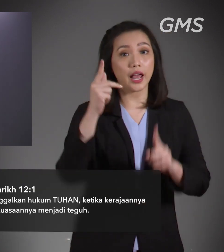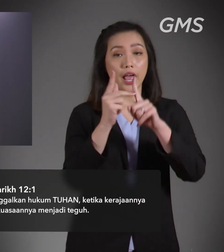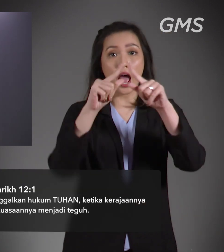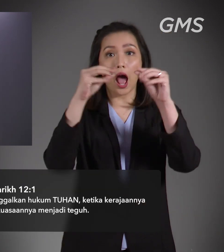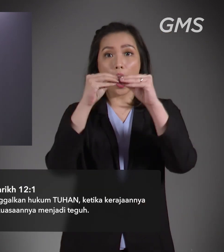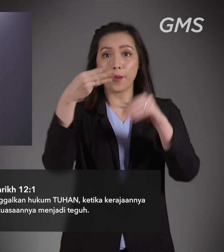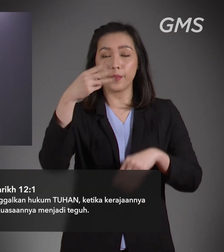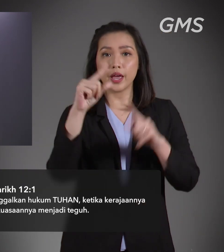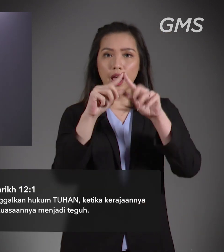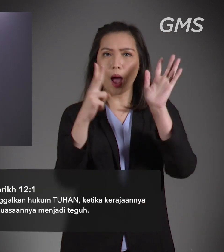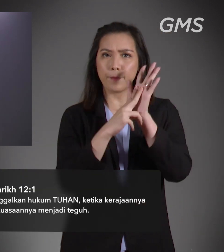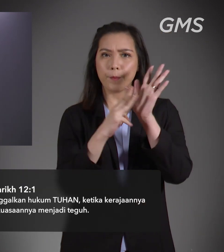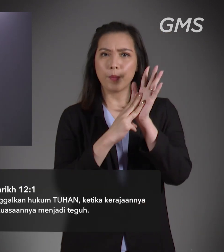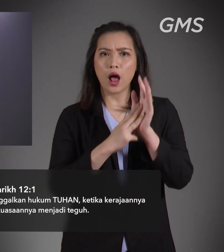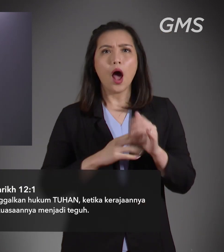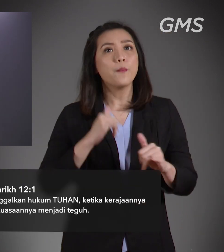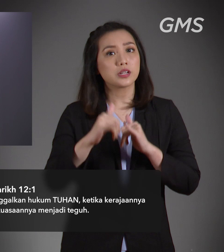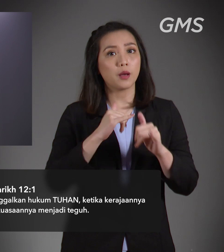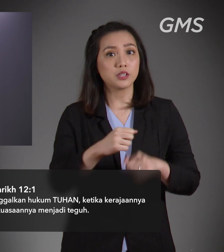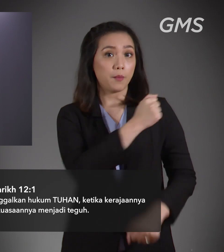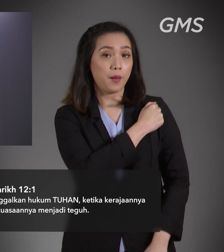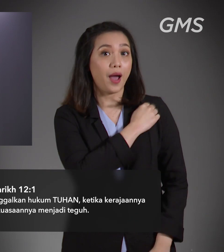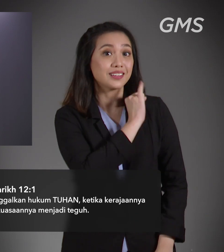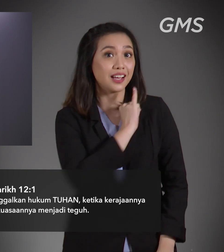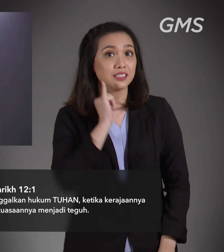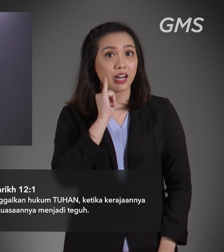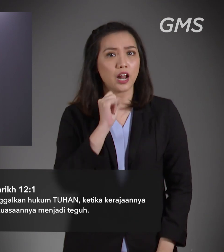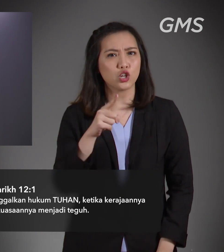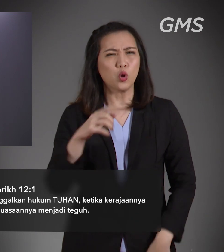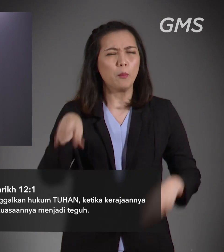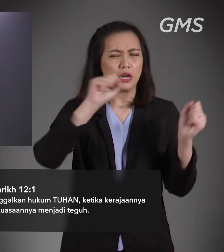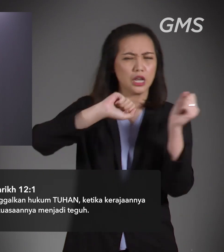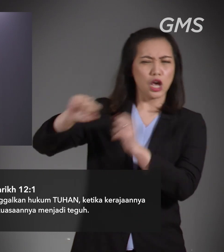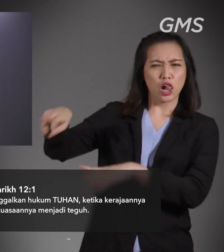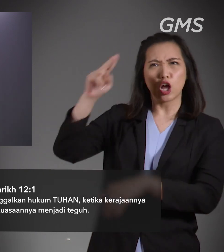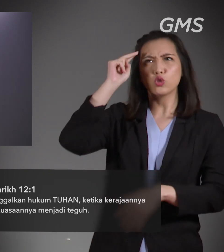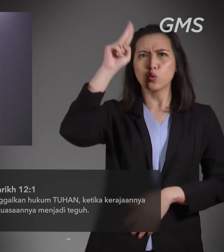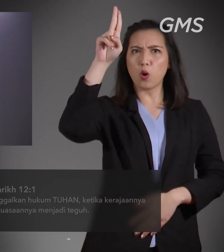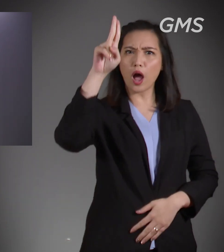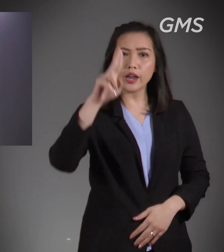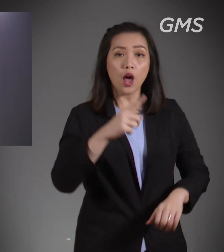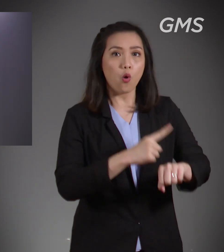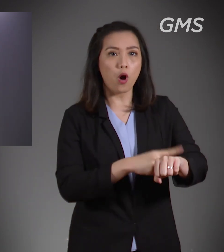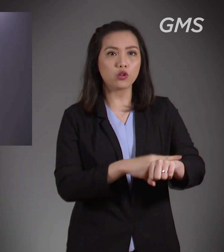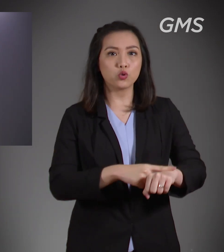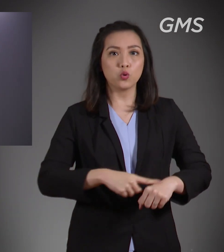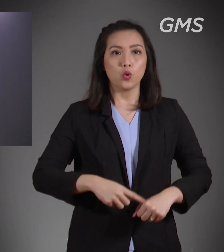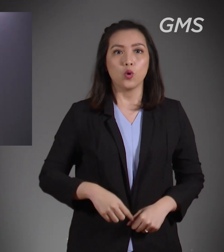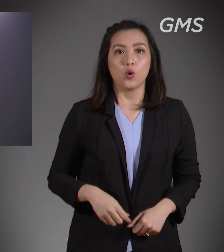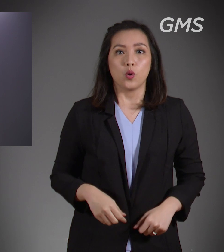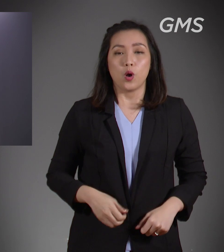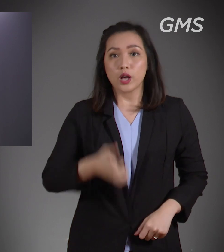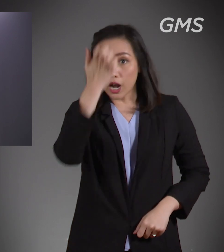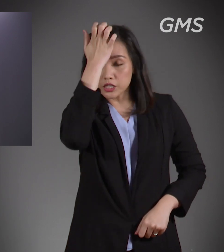seluruh Israel meninggalkan hukum Tuhan ketika kerajaannya menjadi kokoh dan kekuasaannya menjadi teguh. Wah,